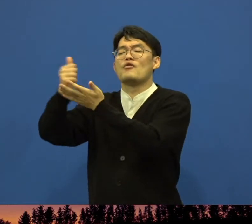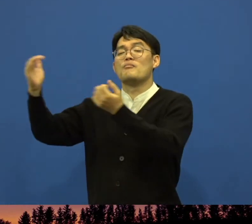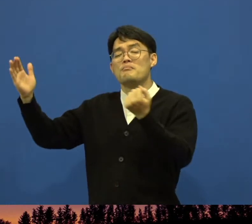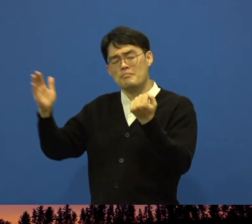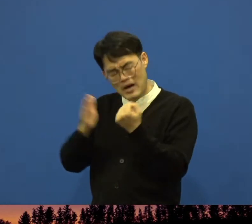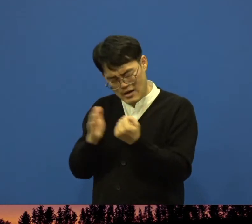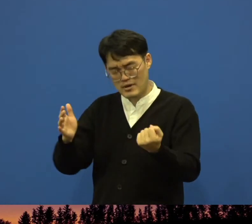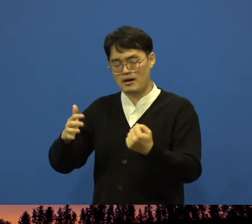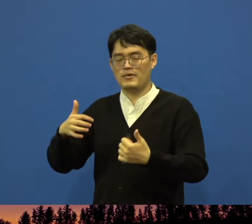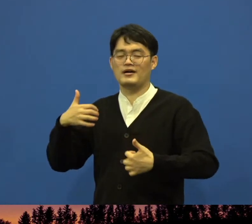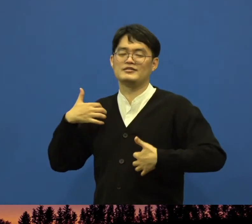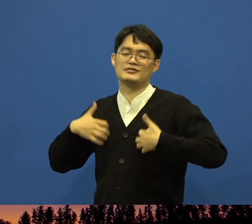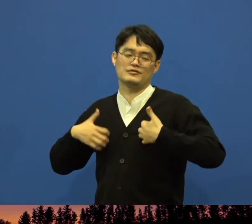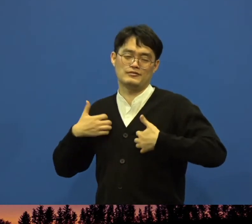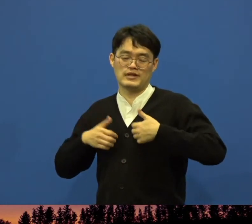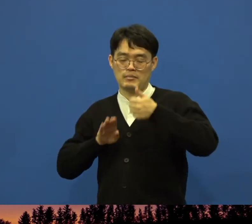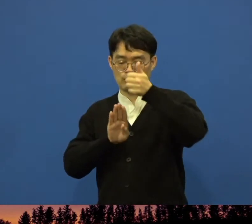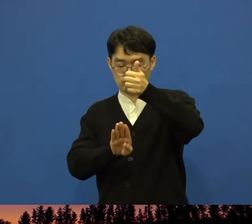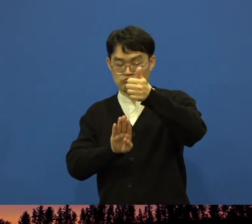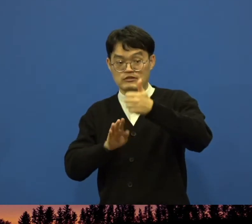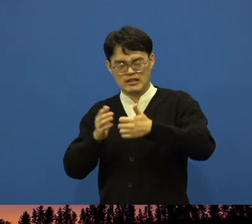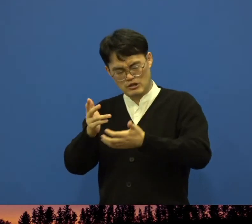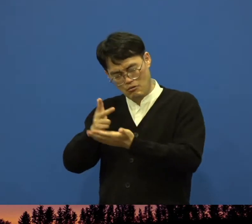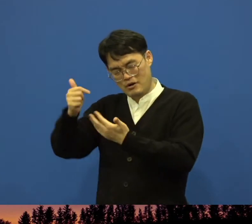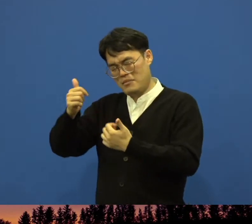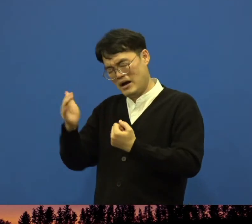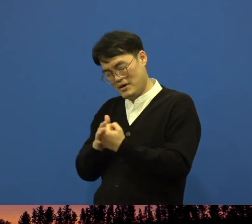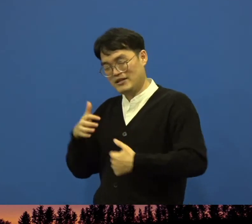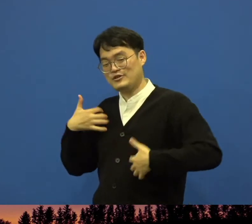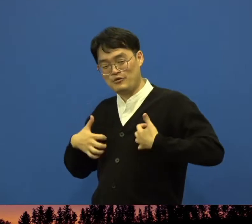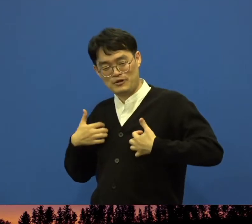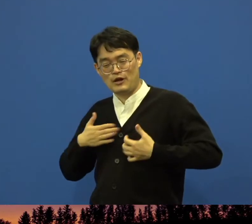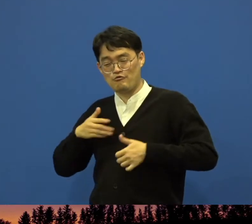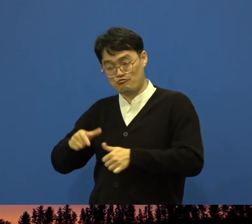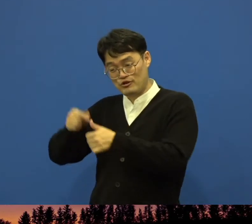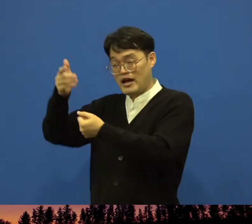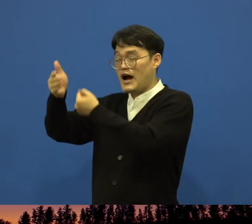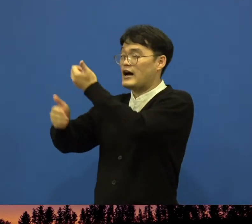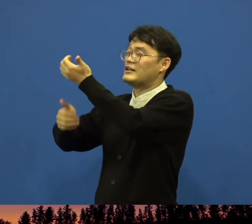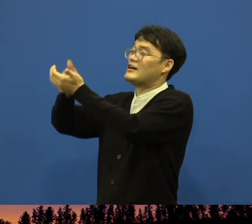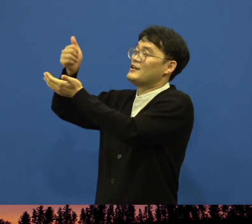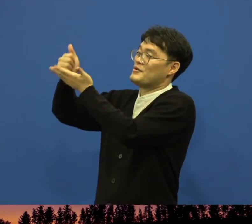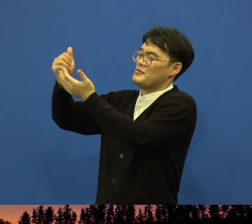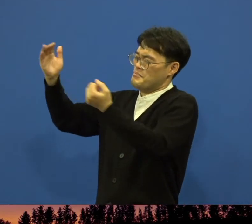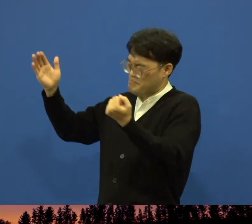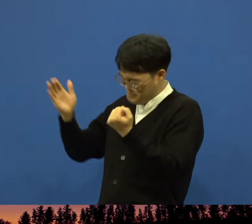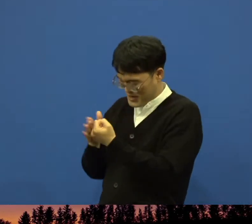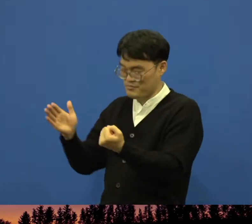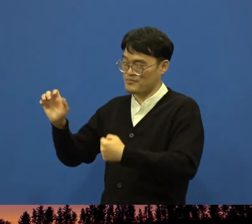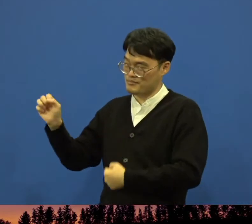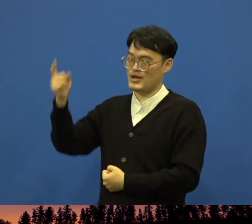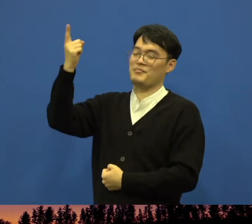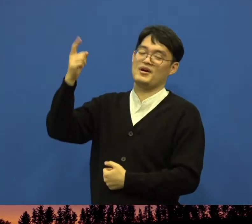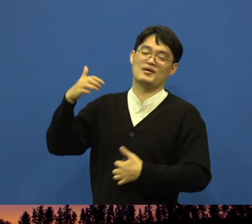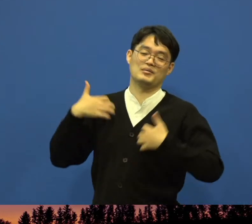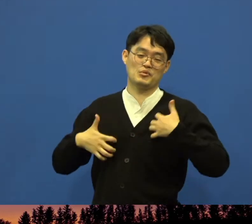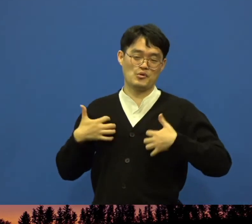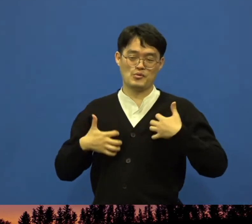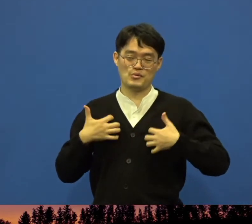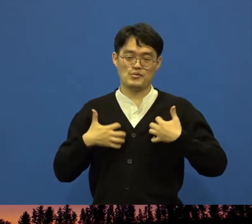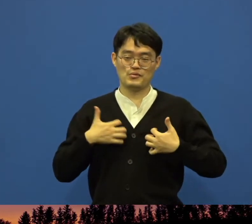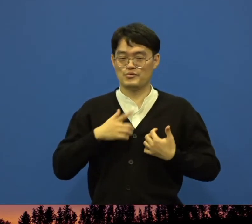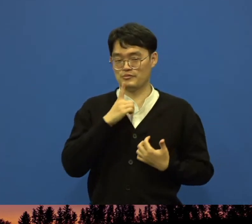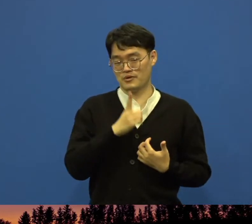즐거워한다. 나의 구원의 하나님으로 말미암아 기뻐하리라. 이게